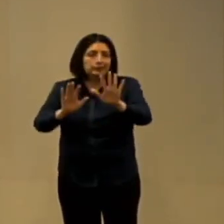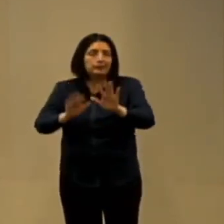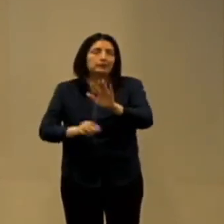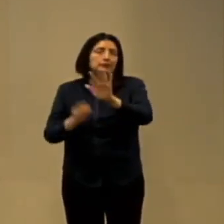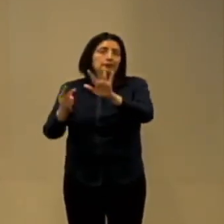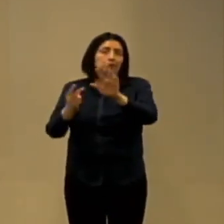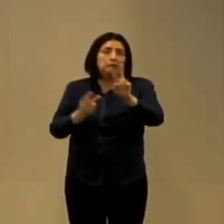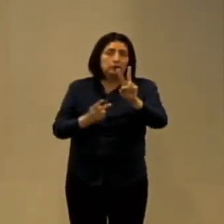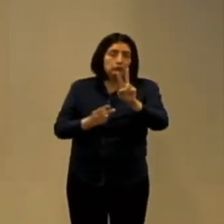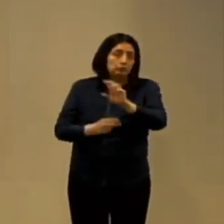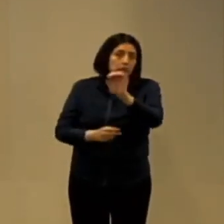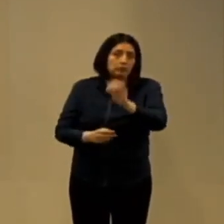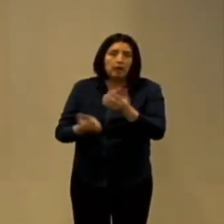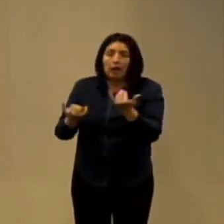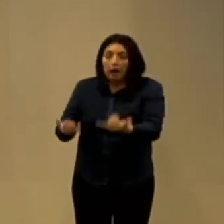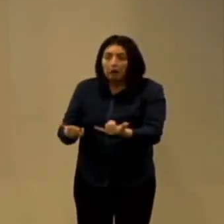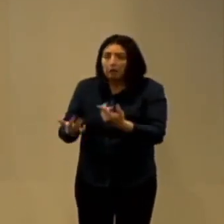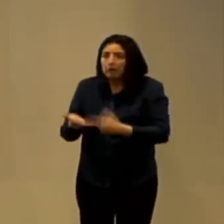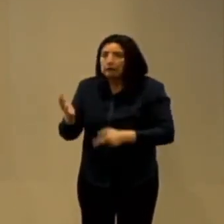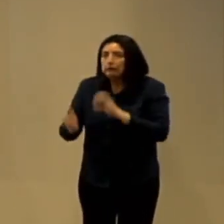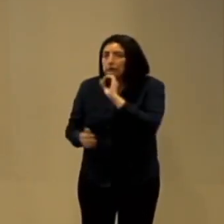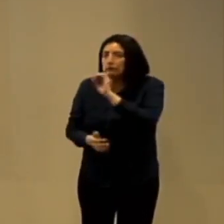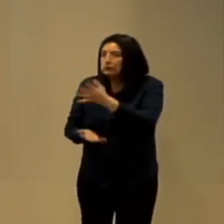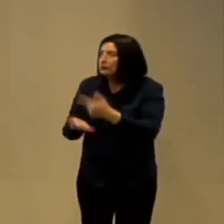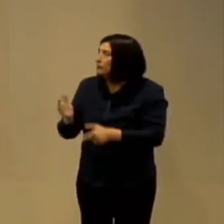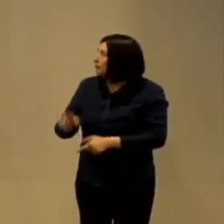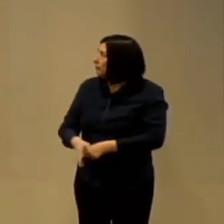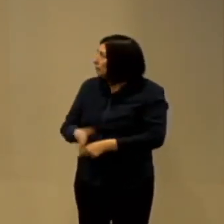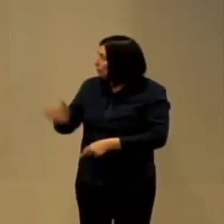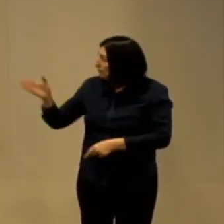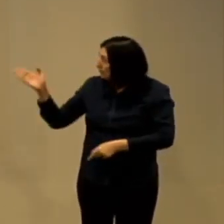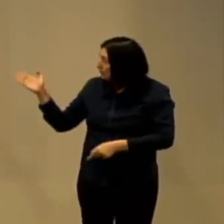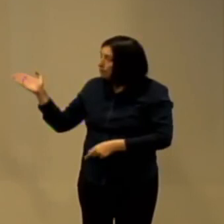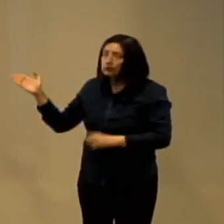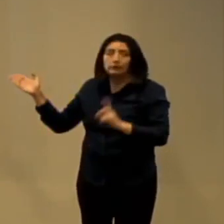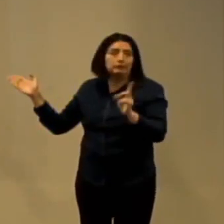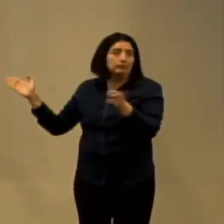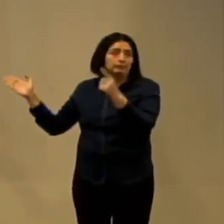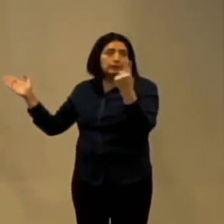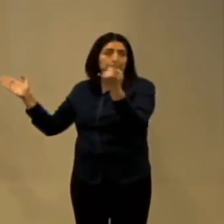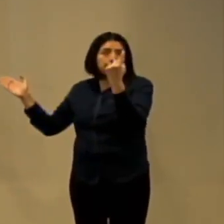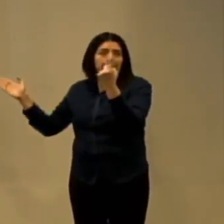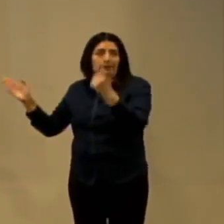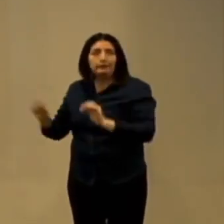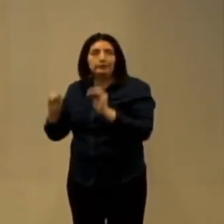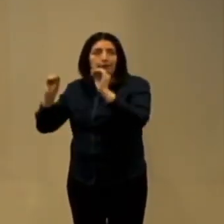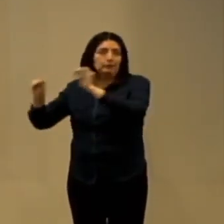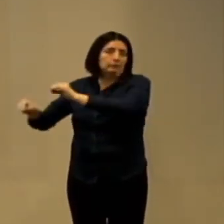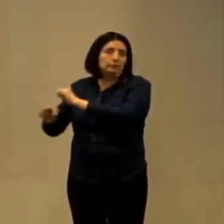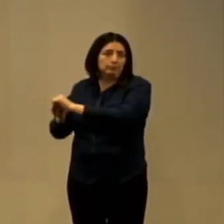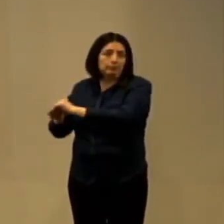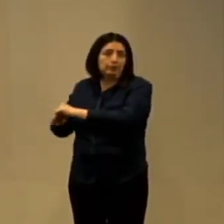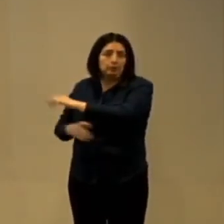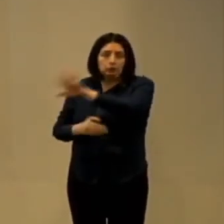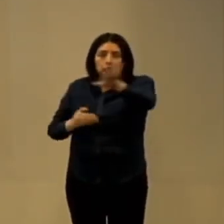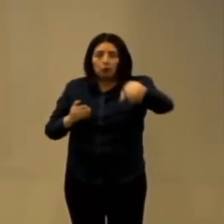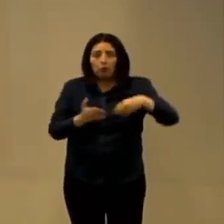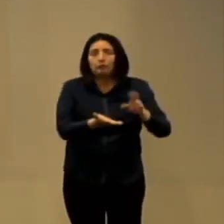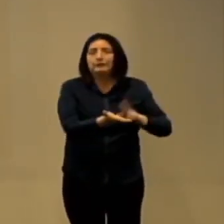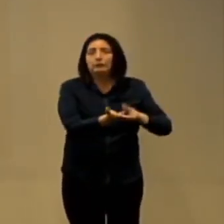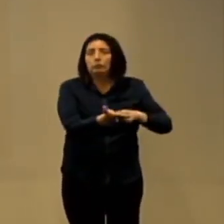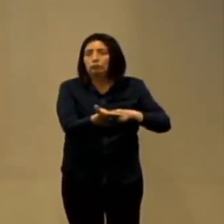72%. Vamos a ver qué nos arroja el censo ahora. Esta es la primera política que tenemos que implementar. Todos